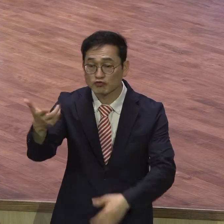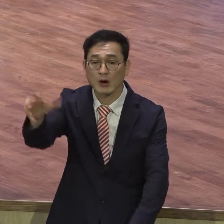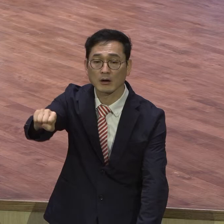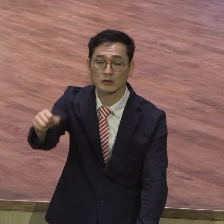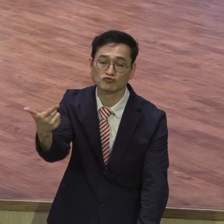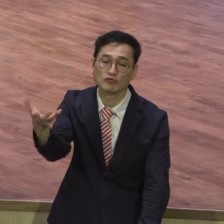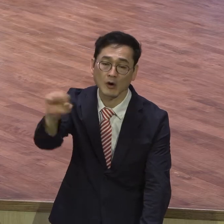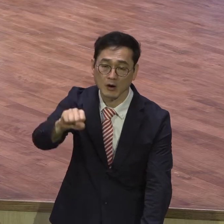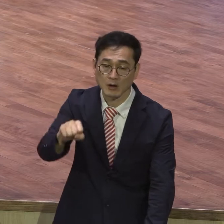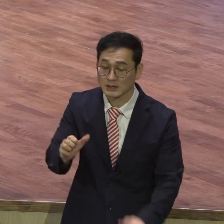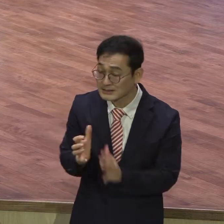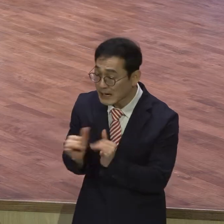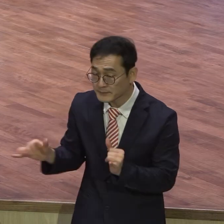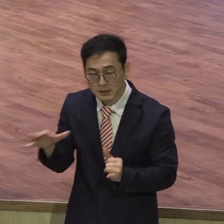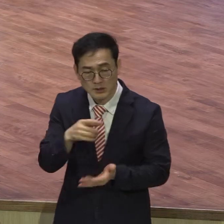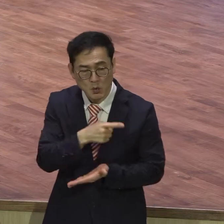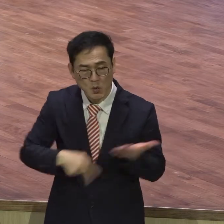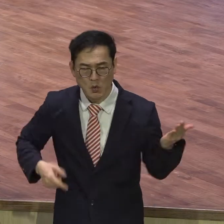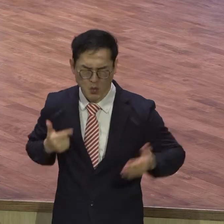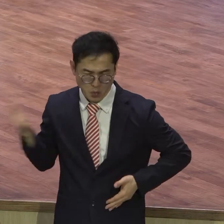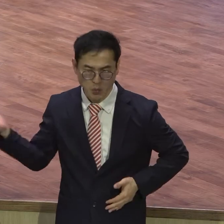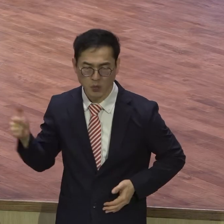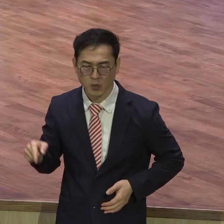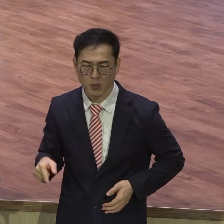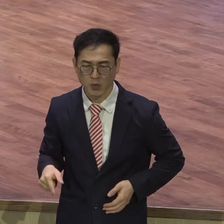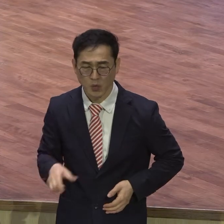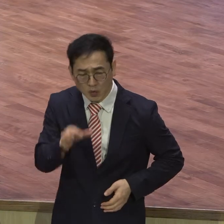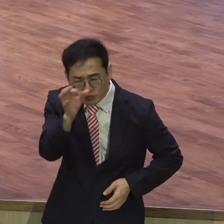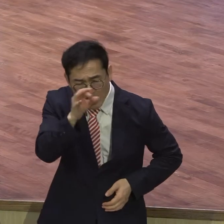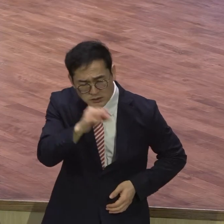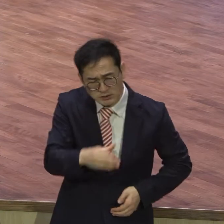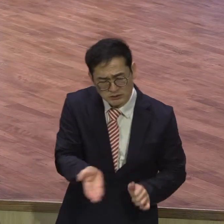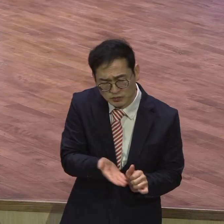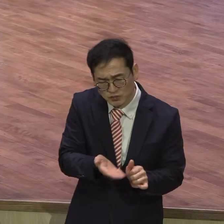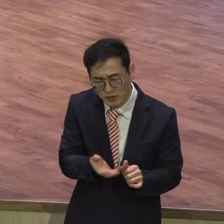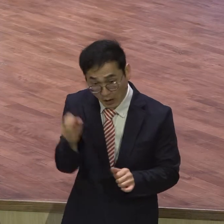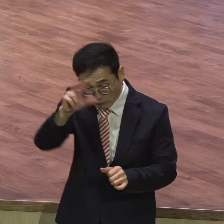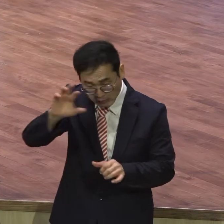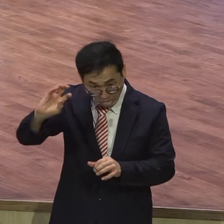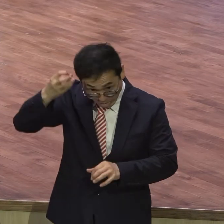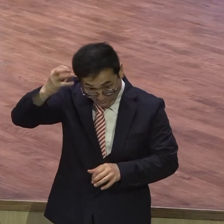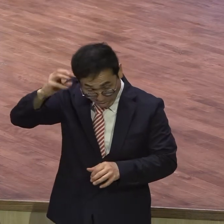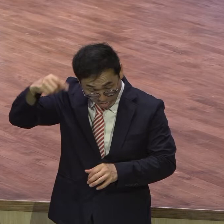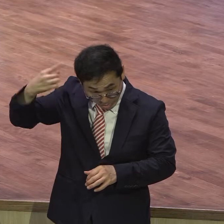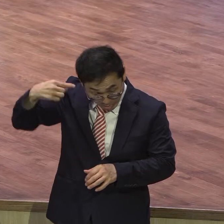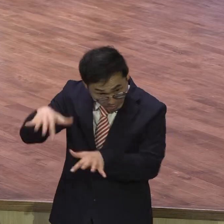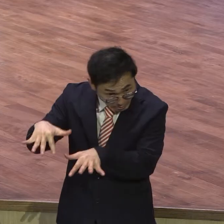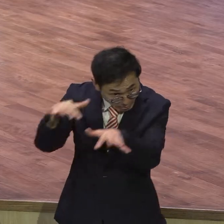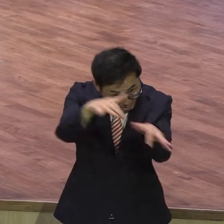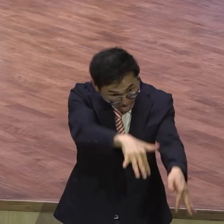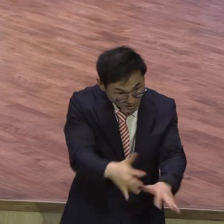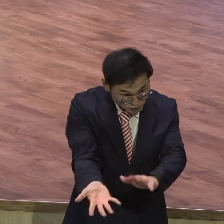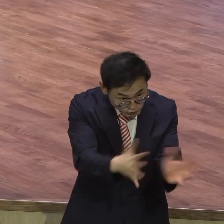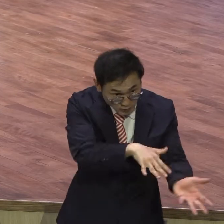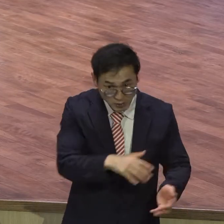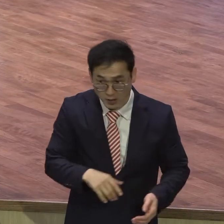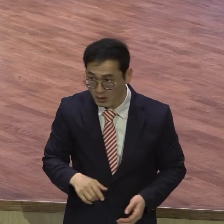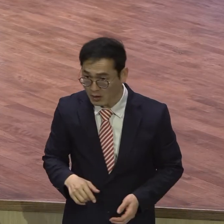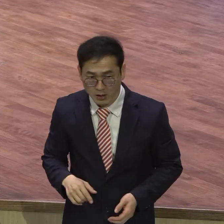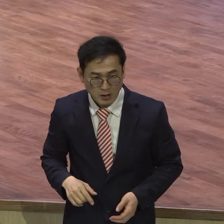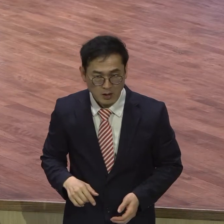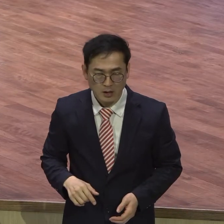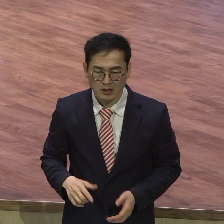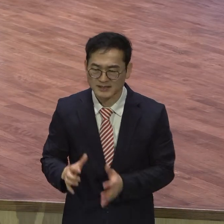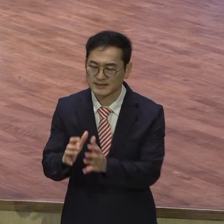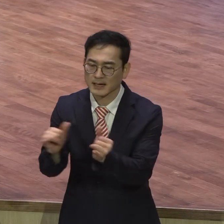막대한 손실을 이 돼지 키우던 사람들은 손해를 본고요 순간에 순식간에